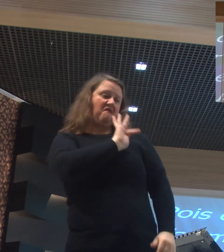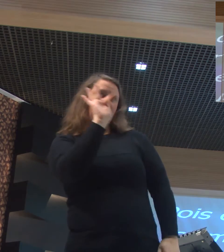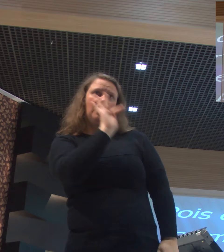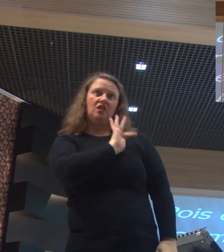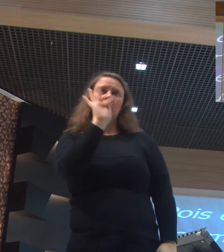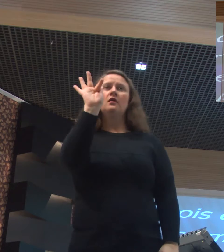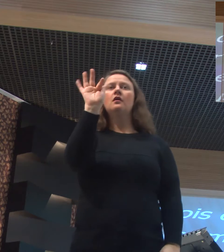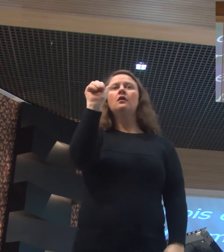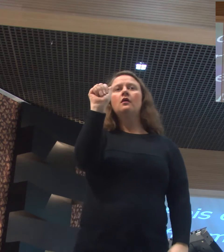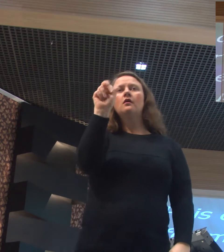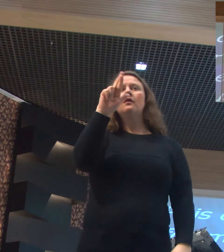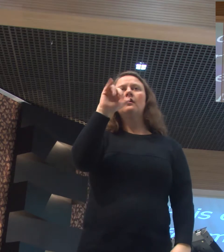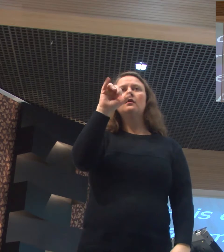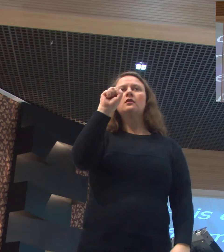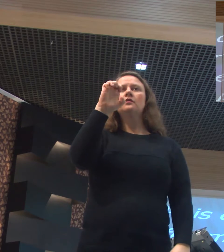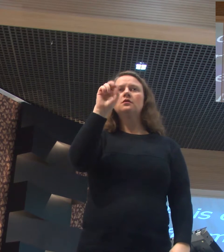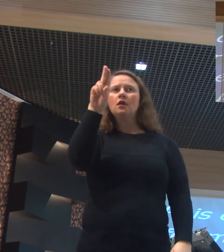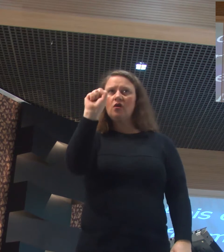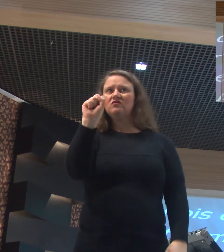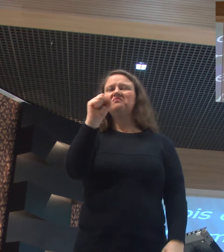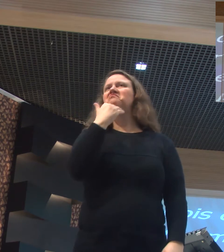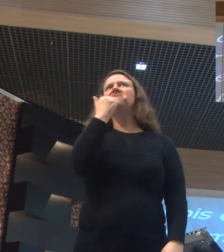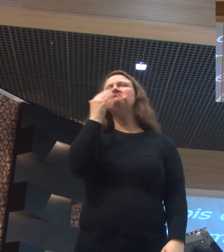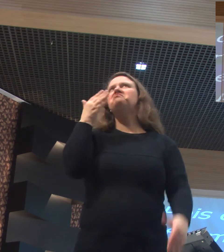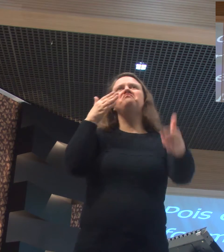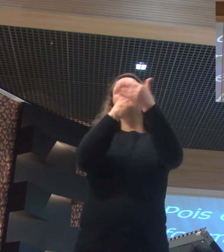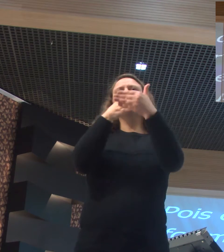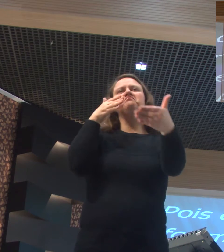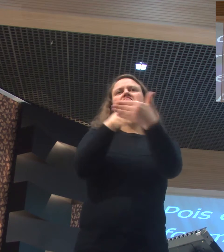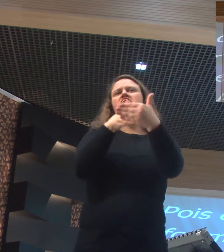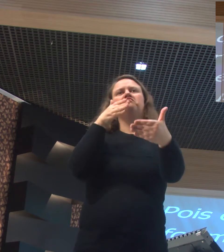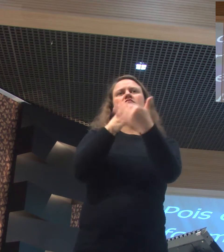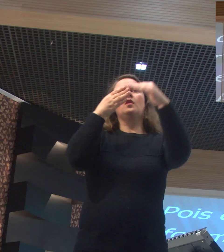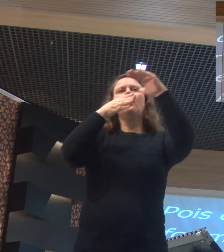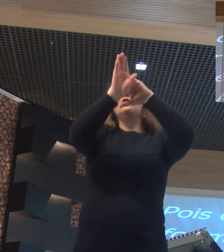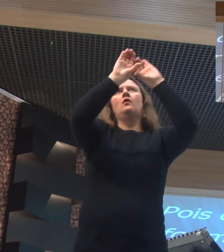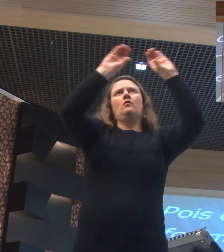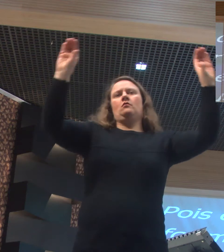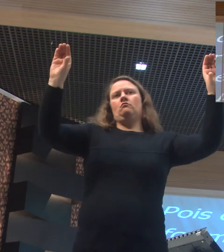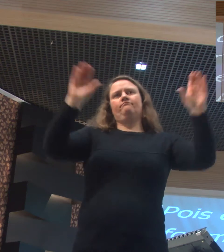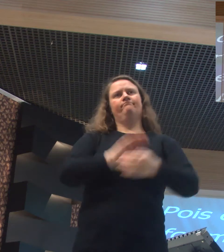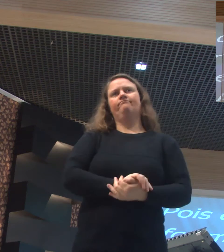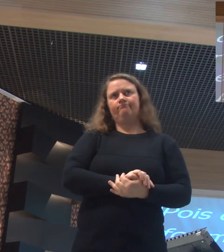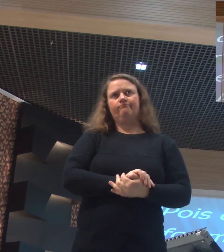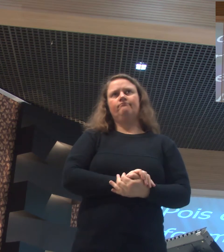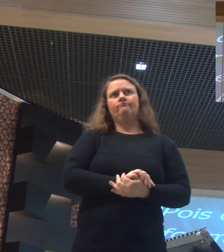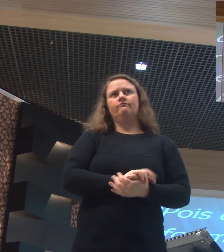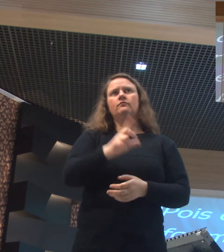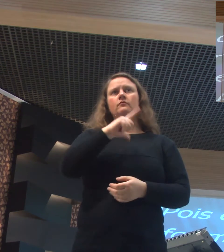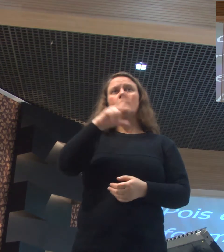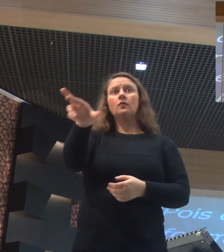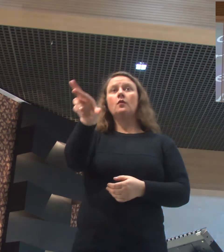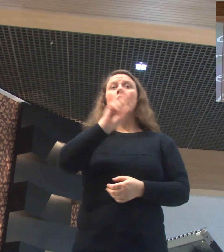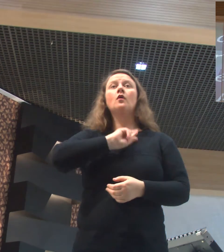fariseus e dos mestres da lei, de modo nenhum entrarão no reino dos céus. Você tem uma perguntinha ali para responder. Em